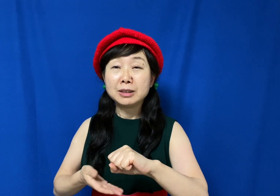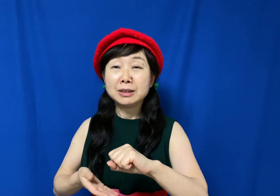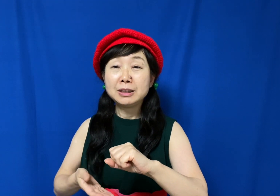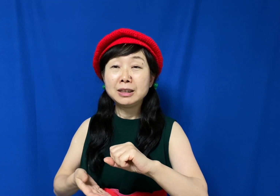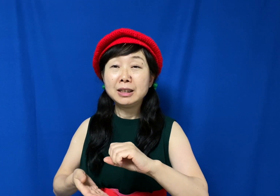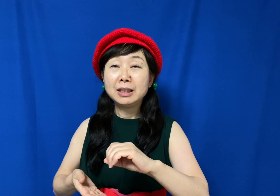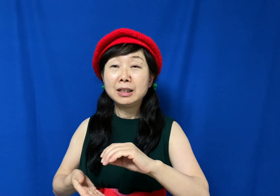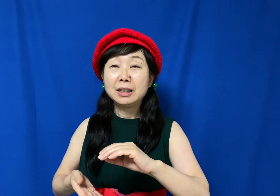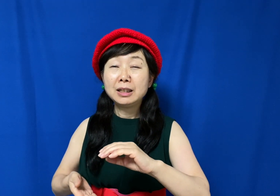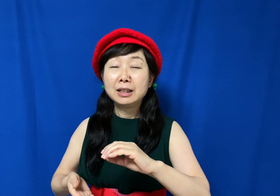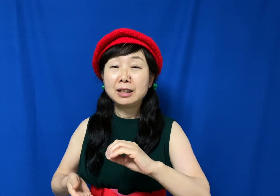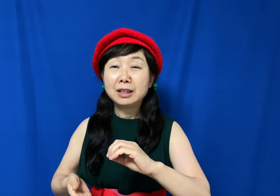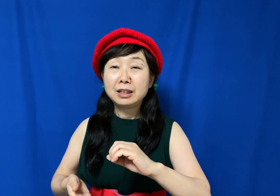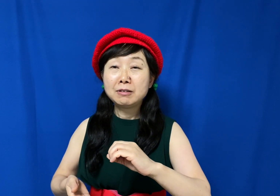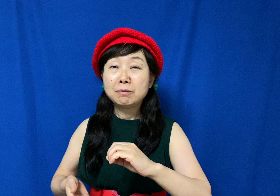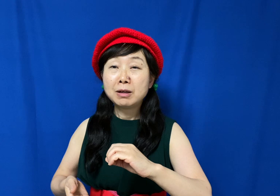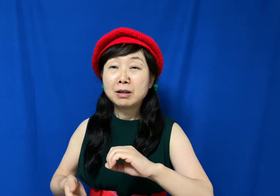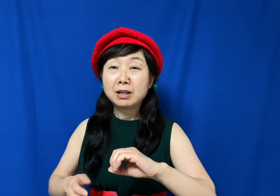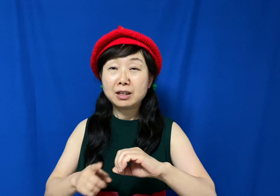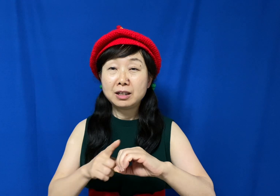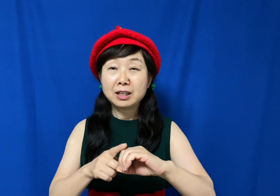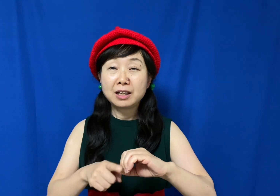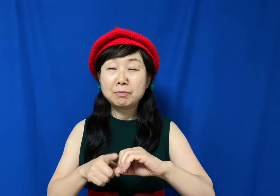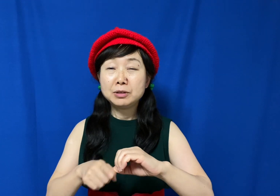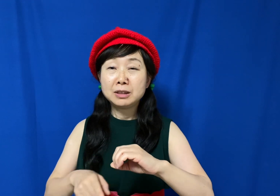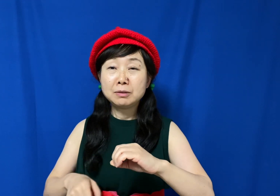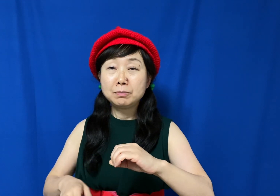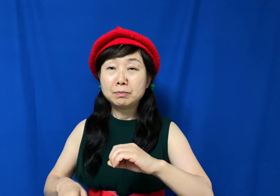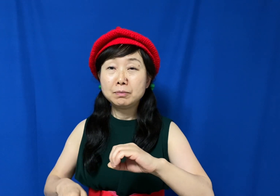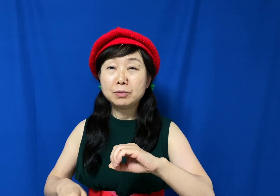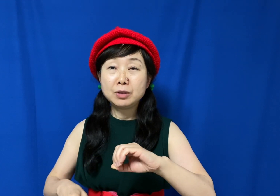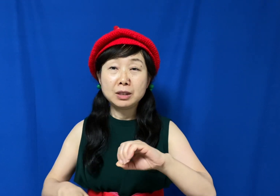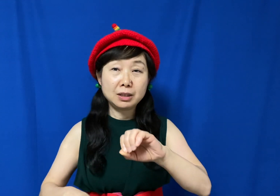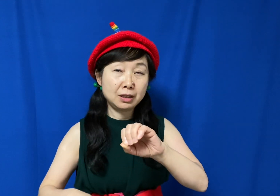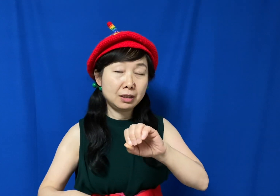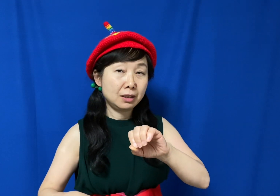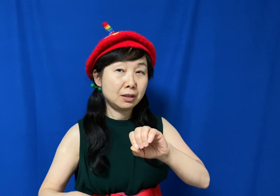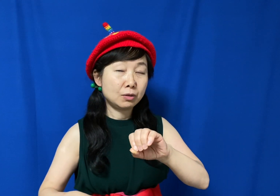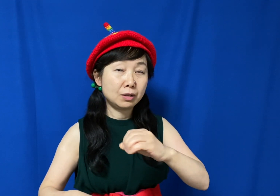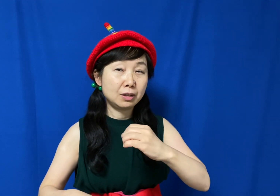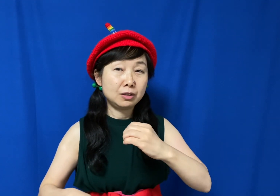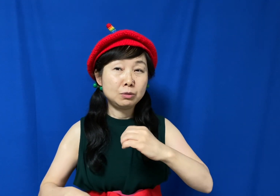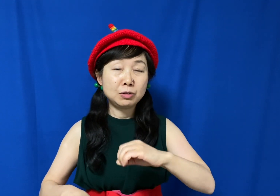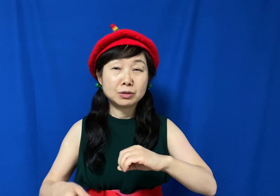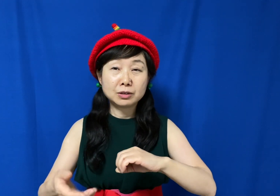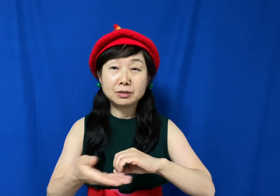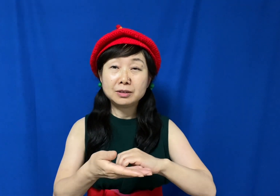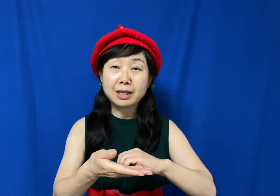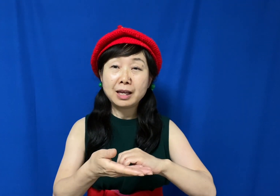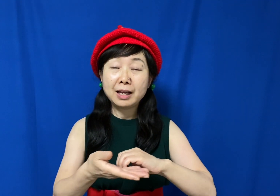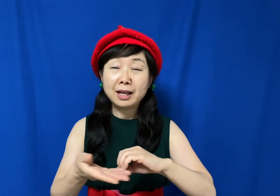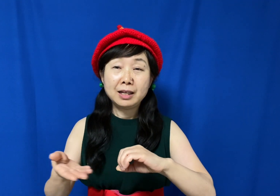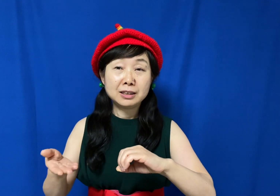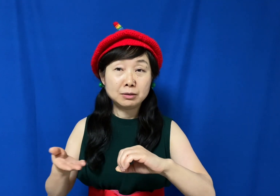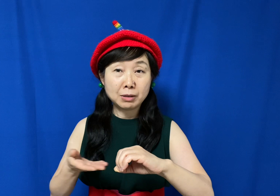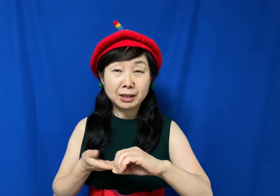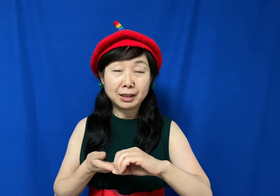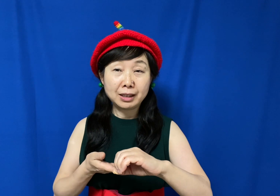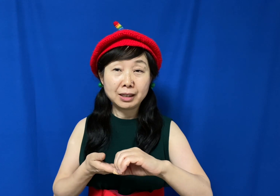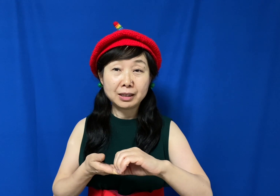し、いわば崖っぷちっぽいと指を作って島ってやって